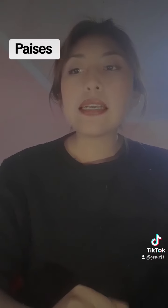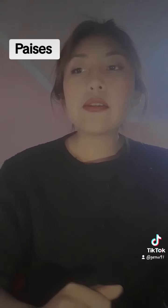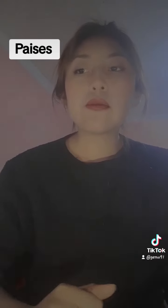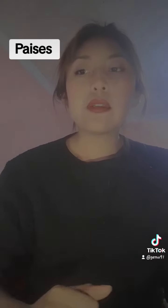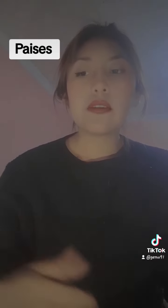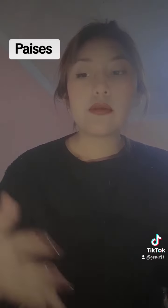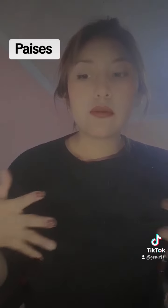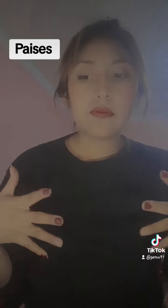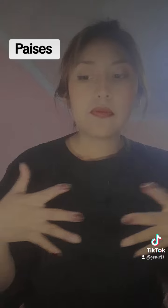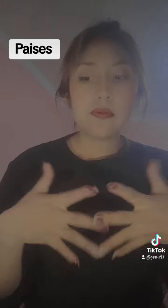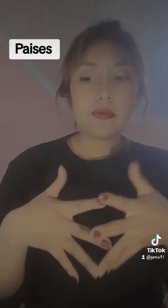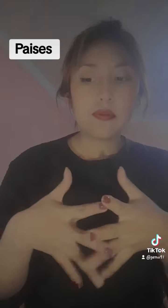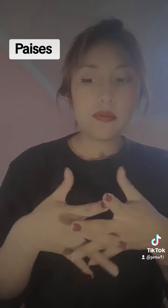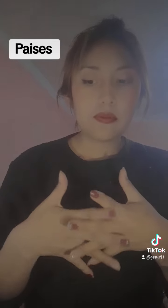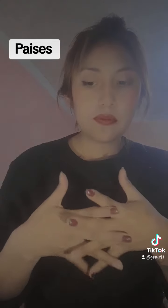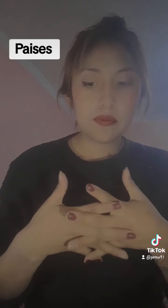Estados Unidos.